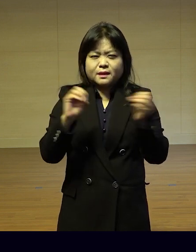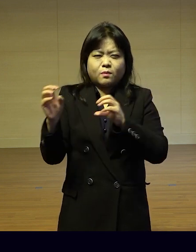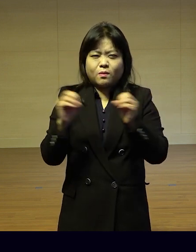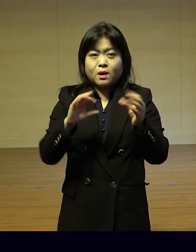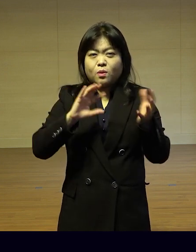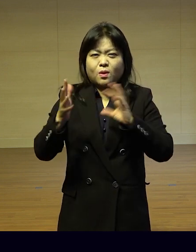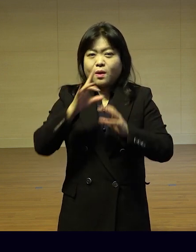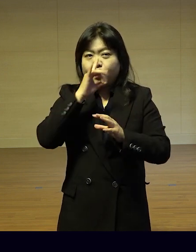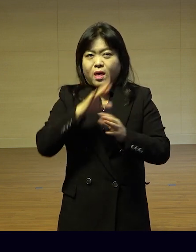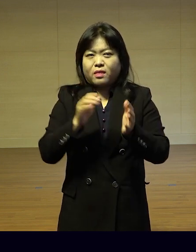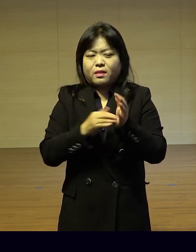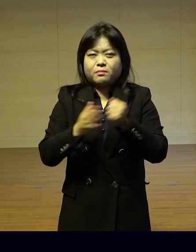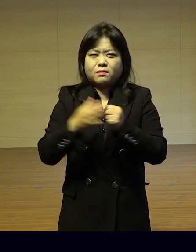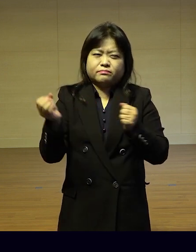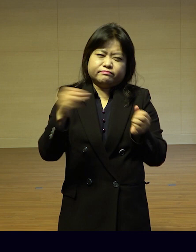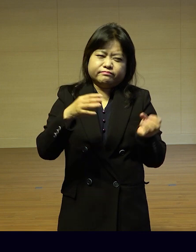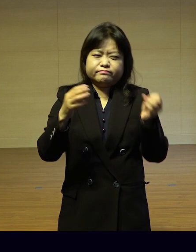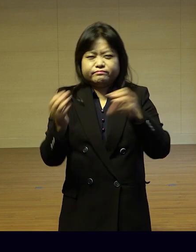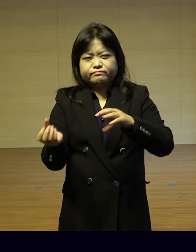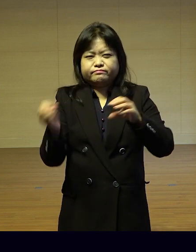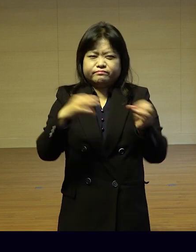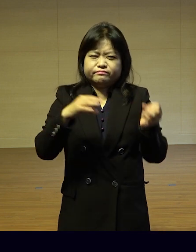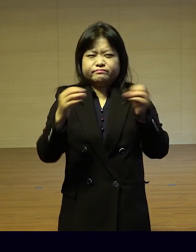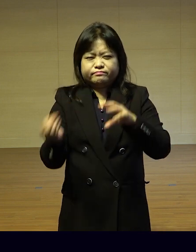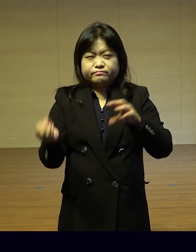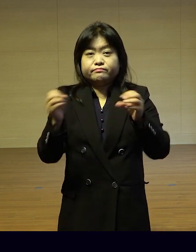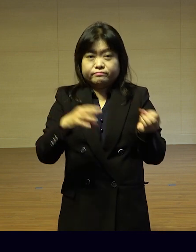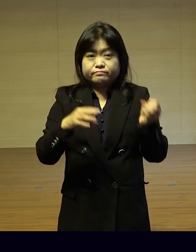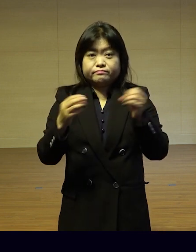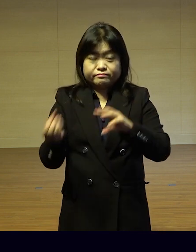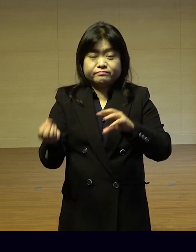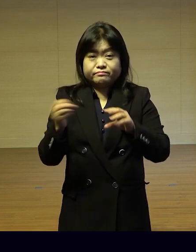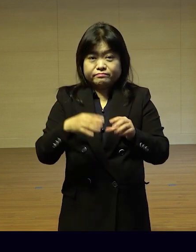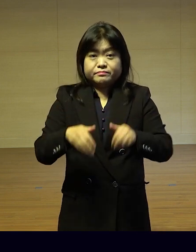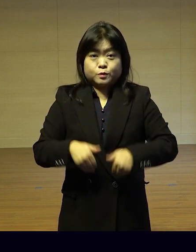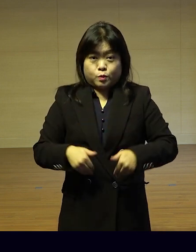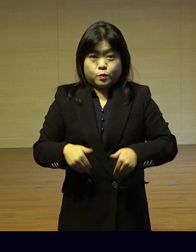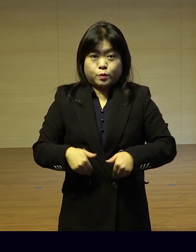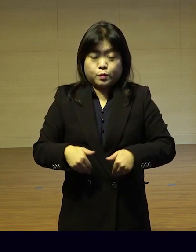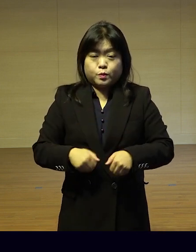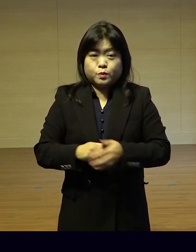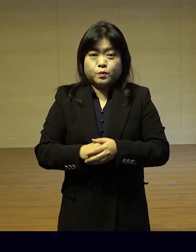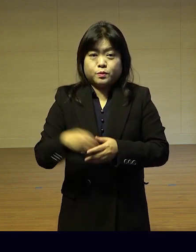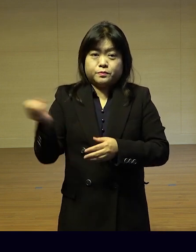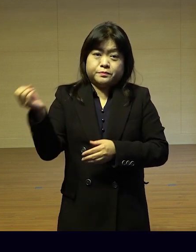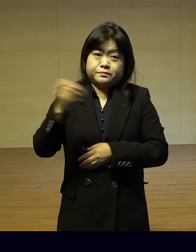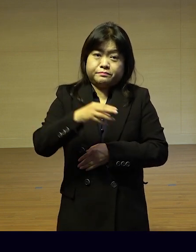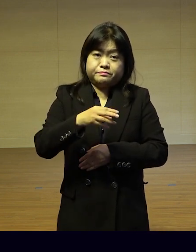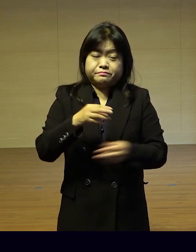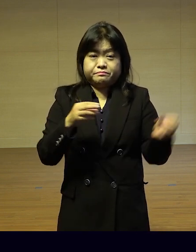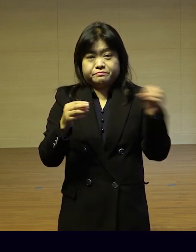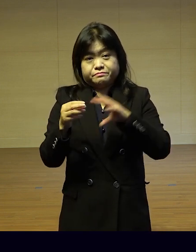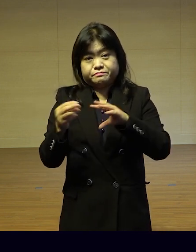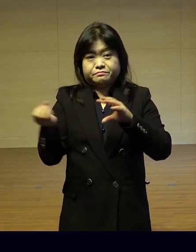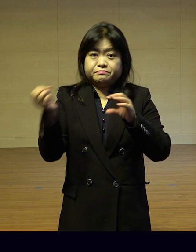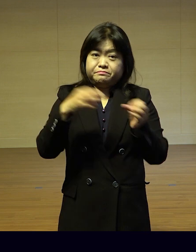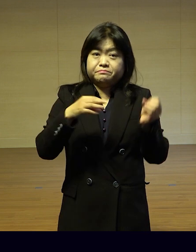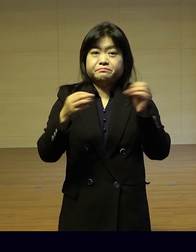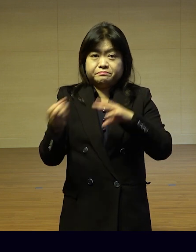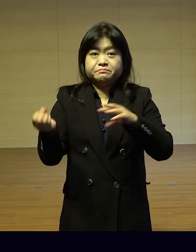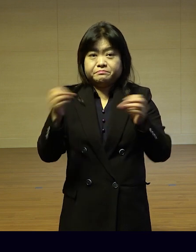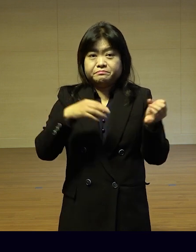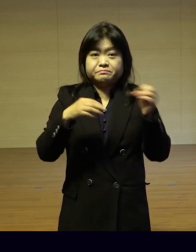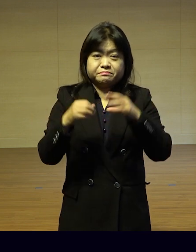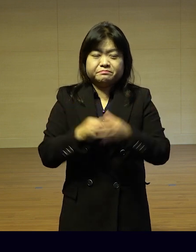없죠. 주고받고 하는 이런 식으로 갔다 왔다. 우리 왔다리 갔다리 말을 그런 표현을 쓰는데 일본